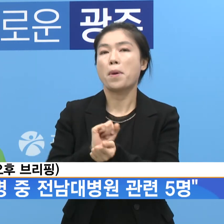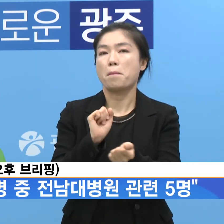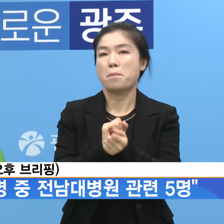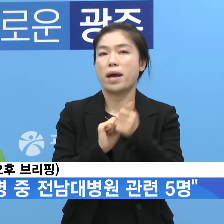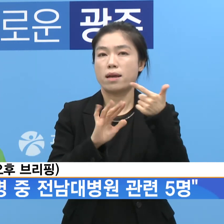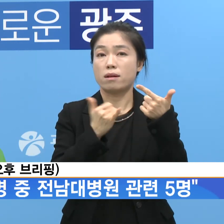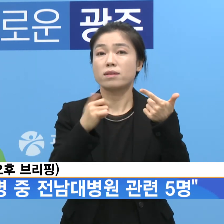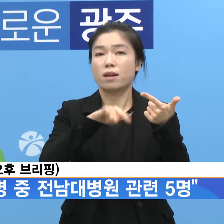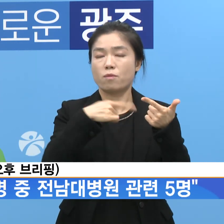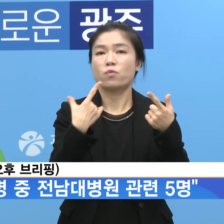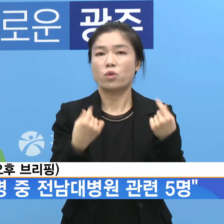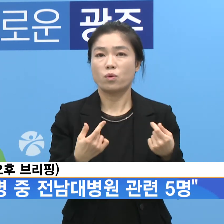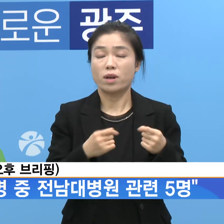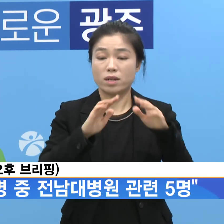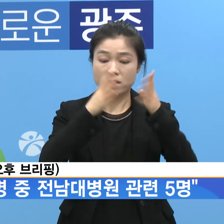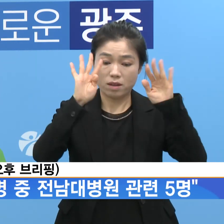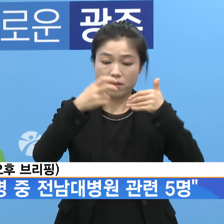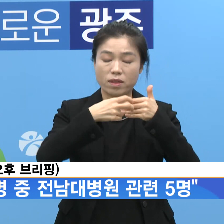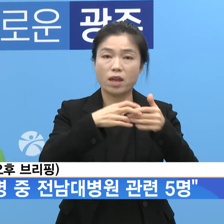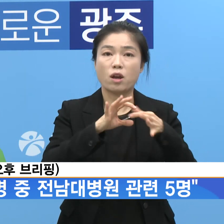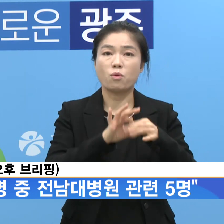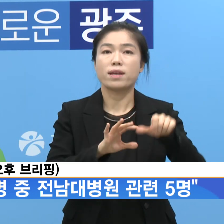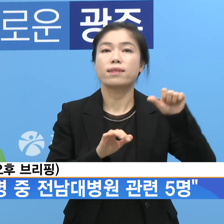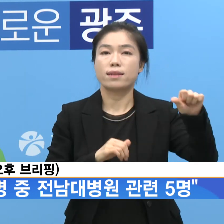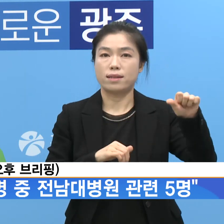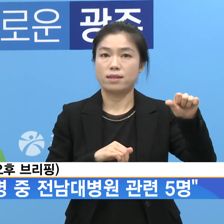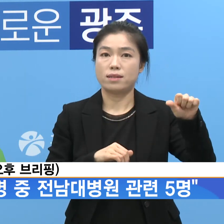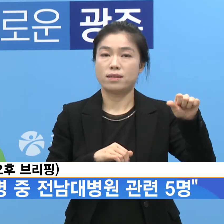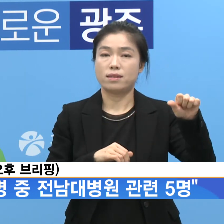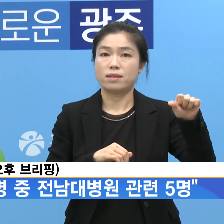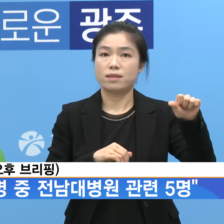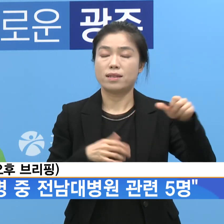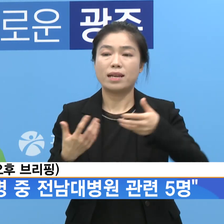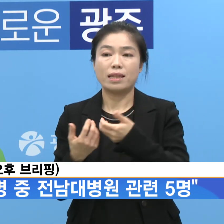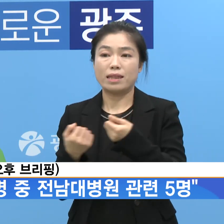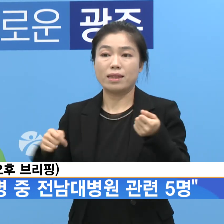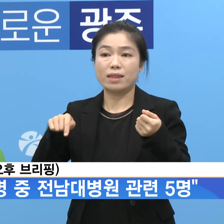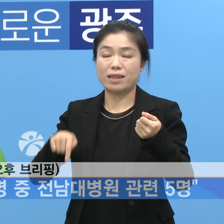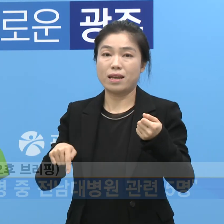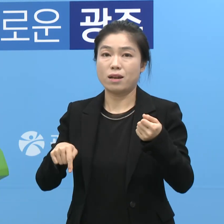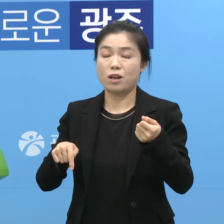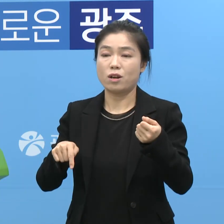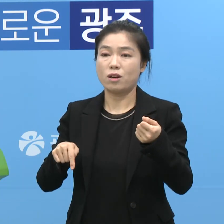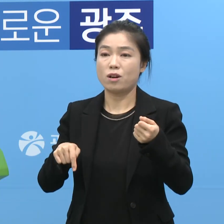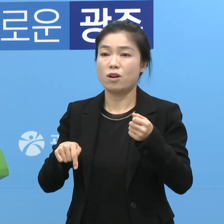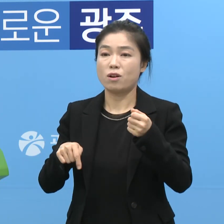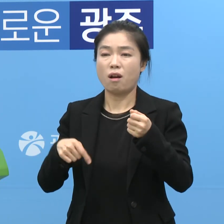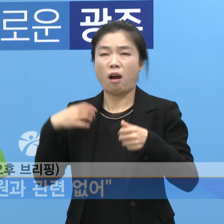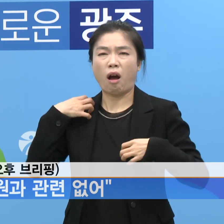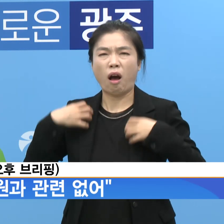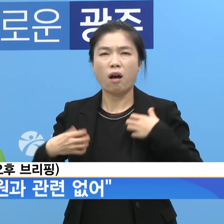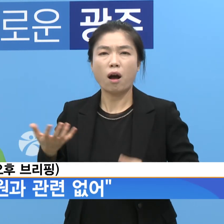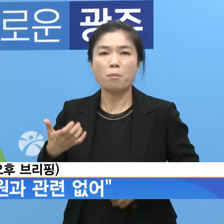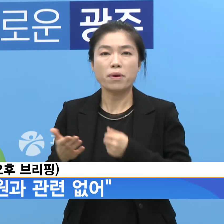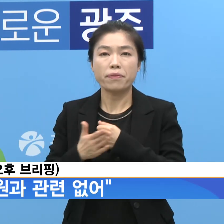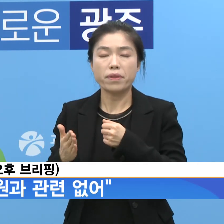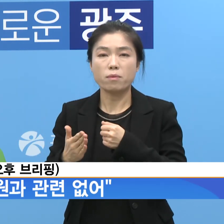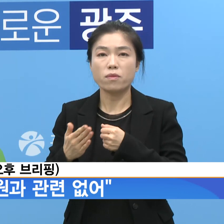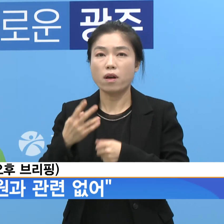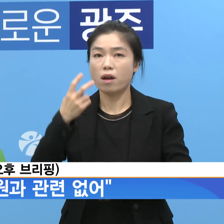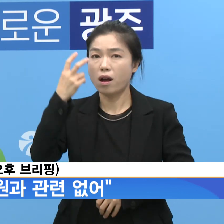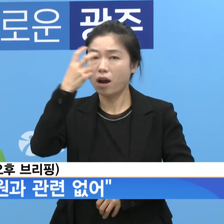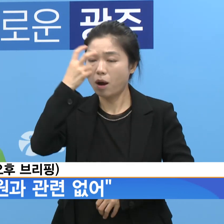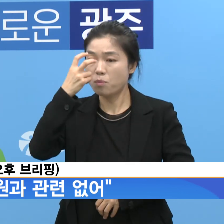서명 와 창 가지 어 전남대 관련주 5명이 고 그 다음에 * 겟앰 배우 중 증상 발현 으로 인해 3병